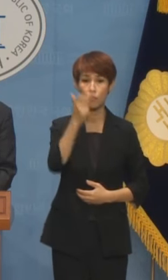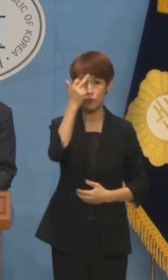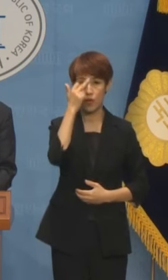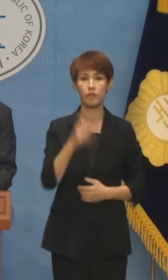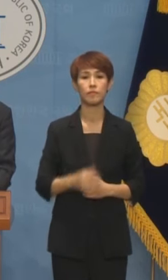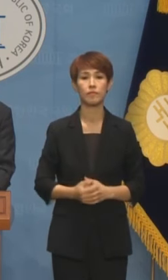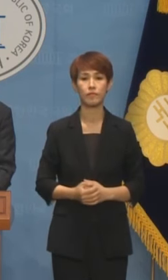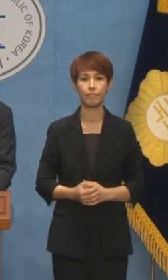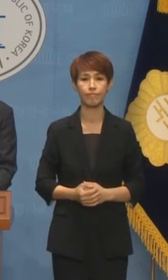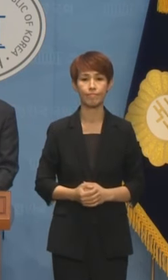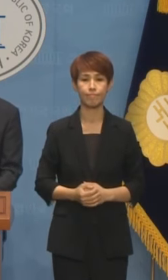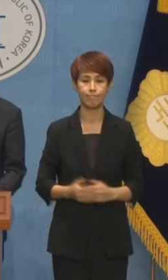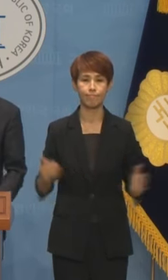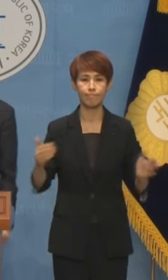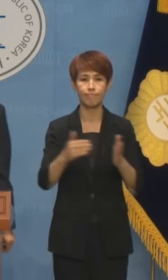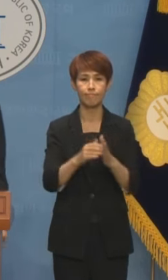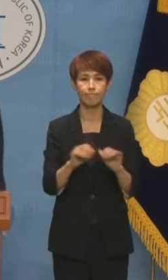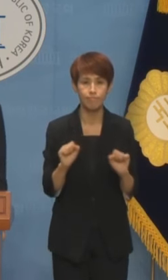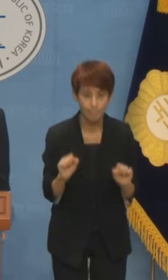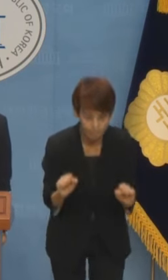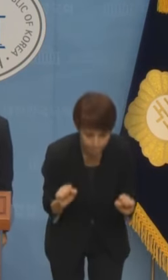최혜영 이상입니다.